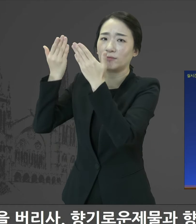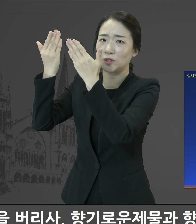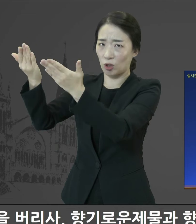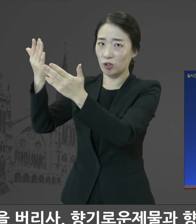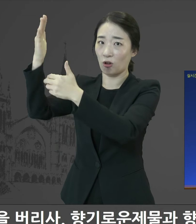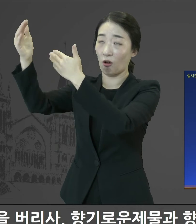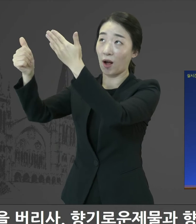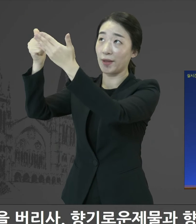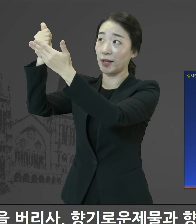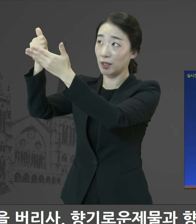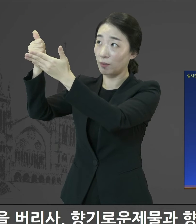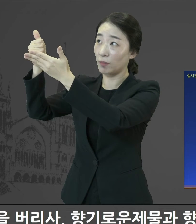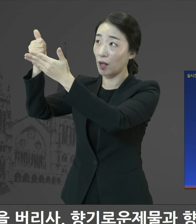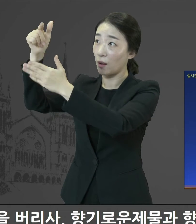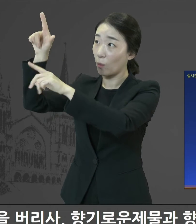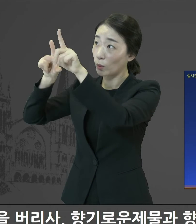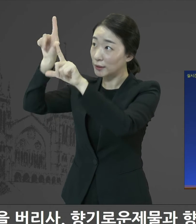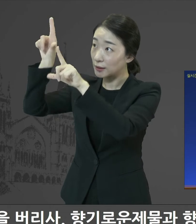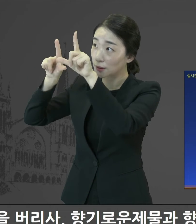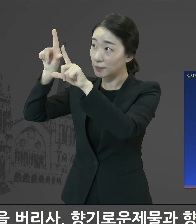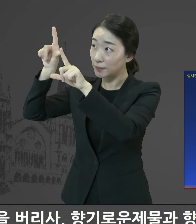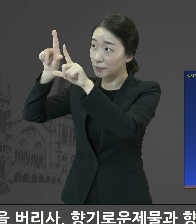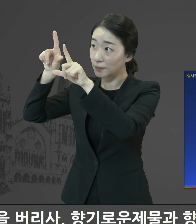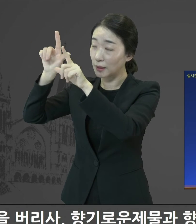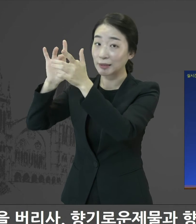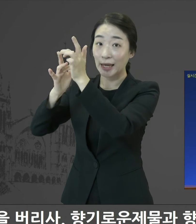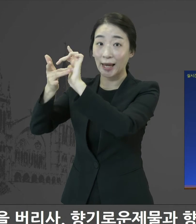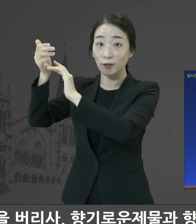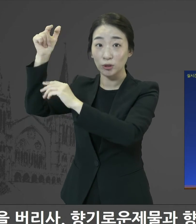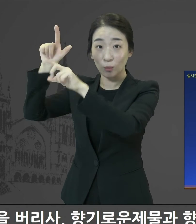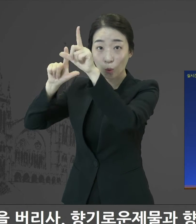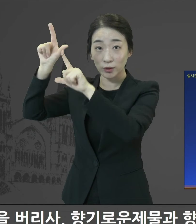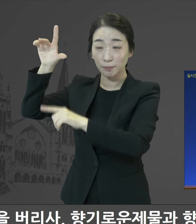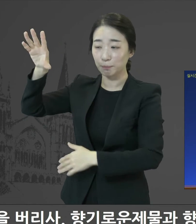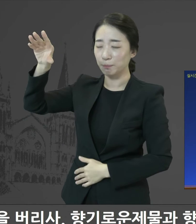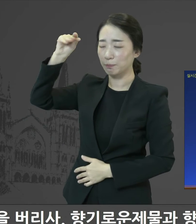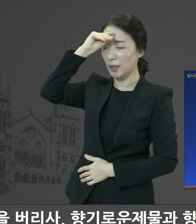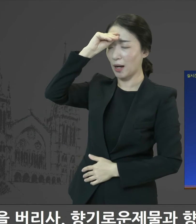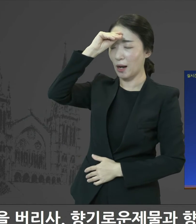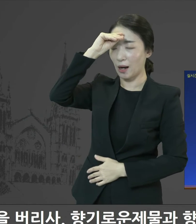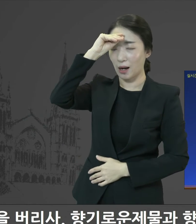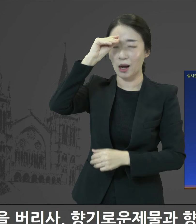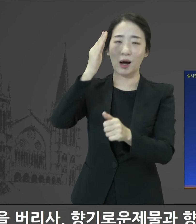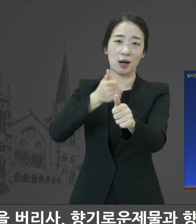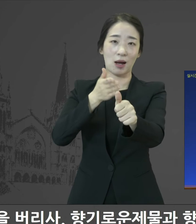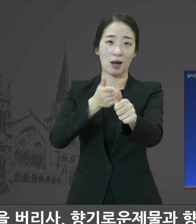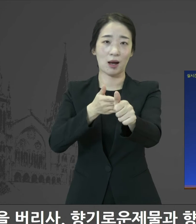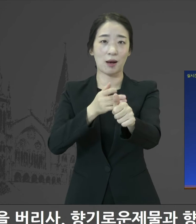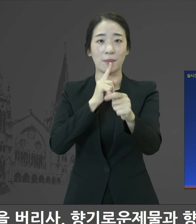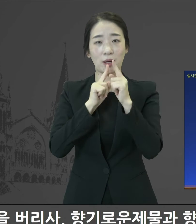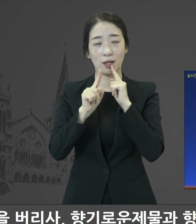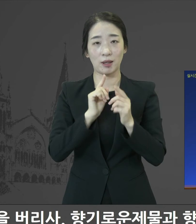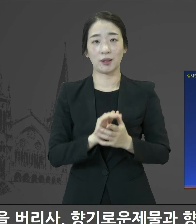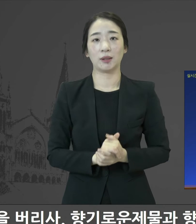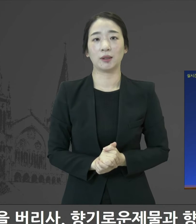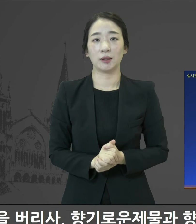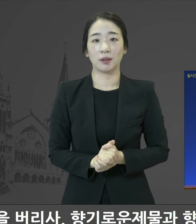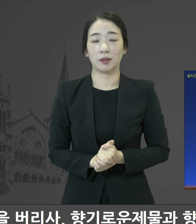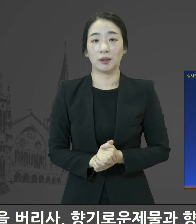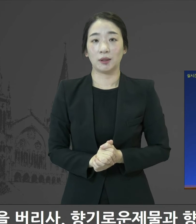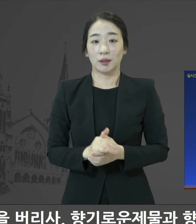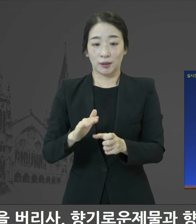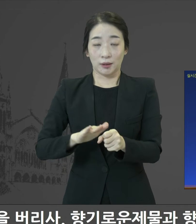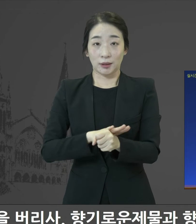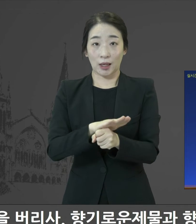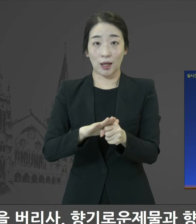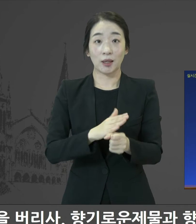하신 모습을 본받으라는 겁니다. 자, 이제부터 이 부분을 이제 풀어갑니다. 사랑하는 여러분,